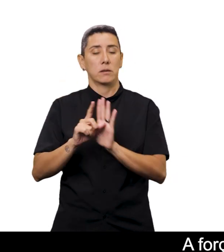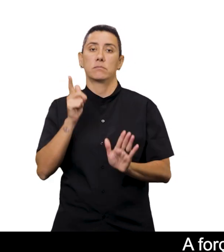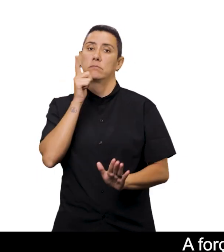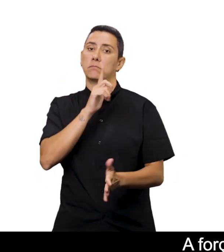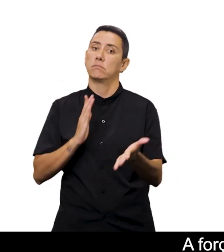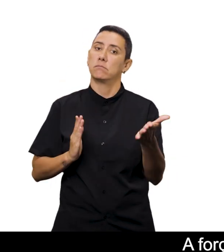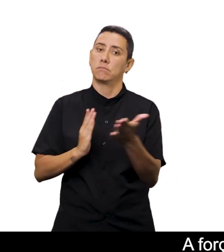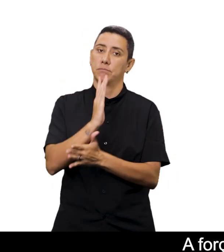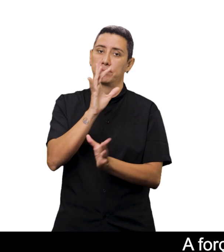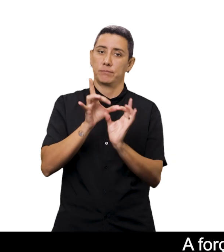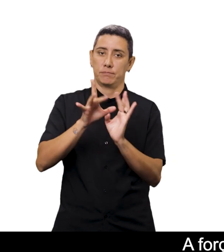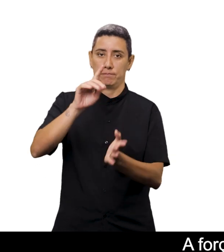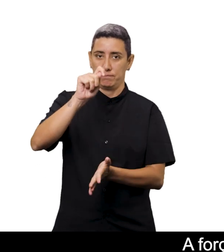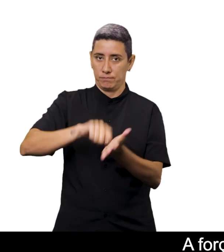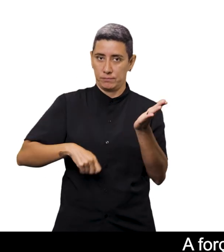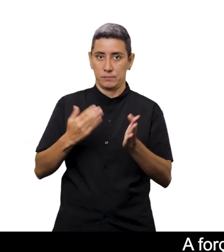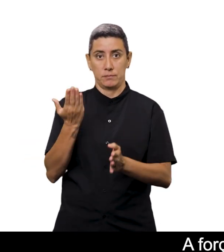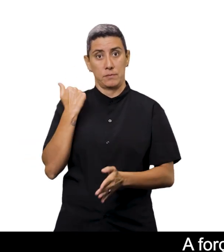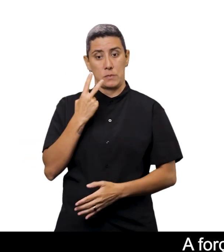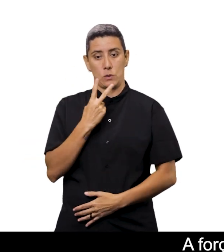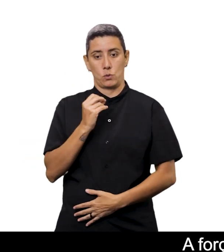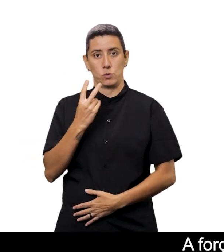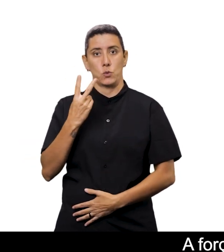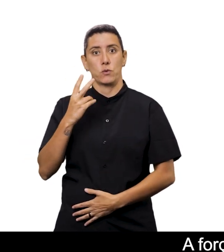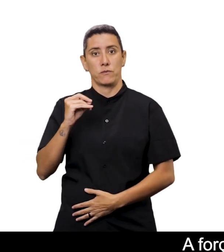para conseguir essa lei, que foi